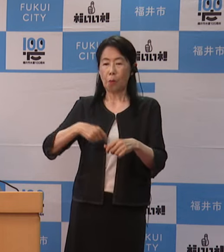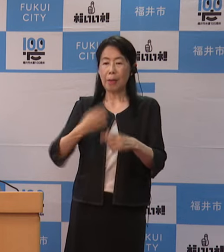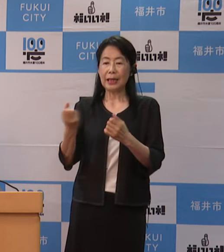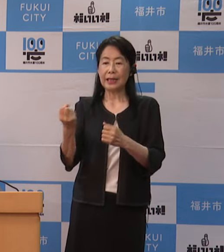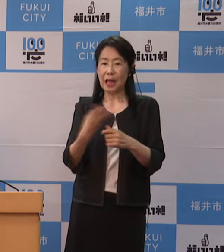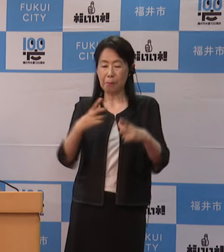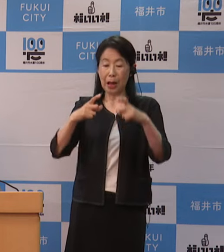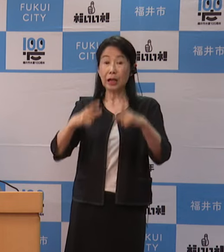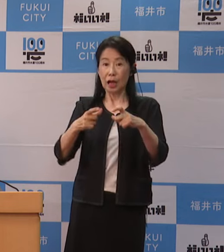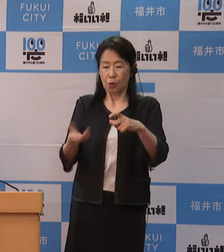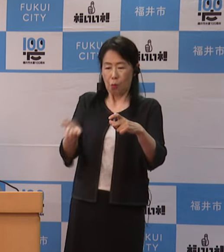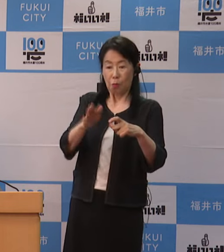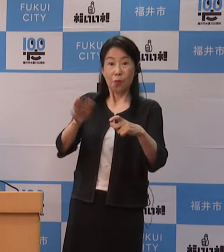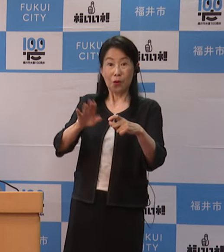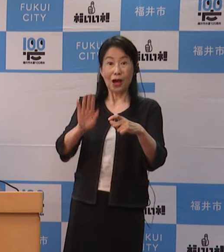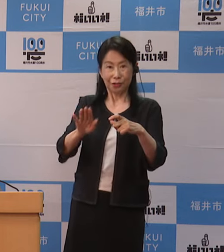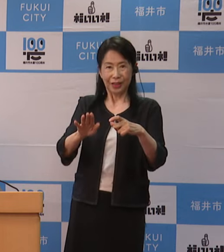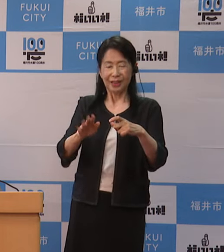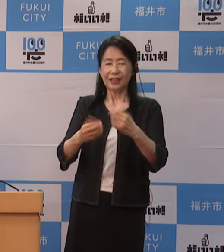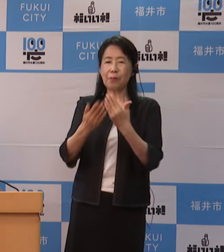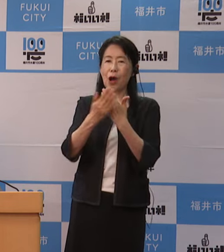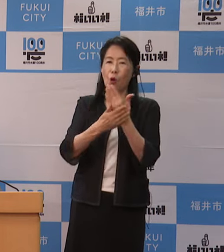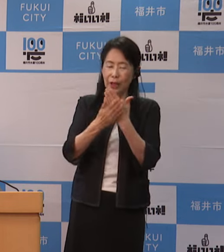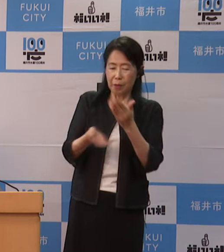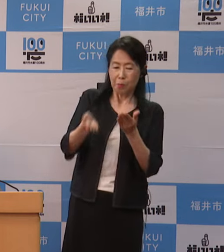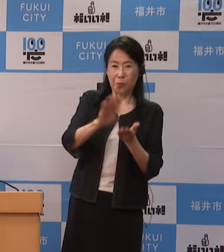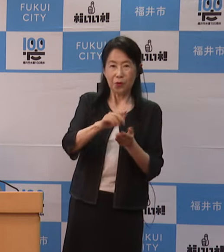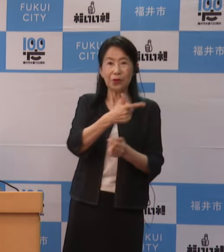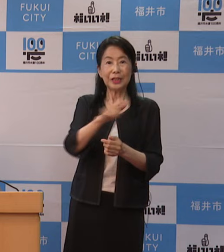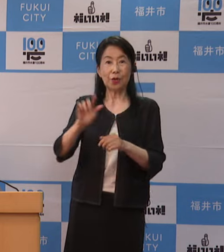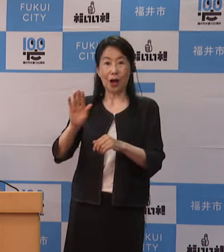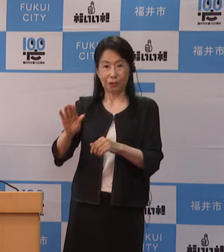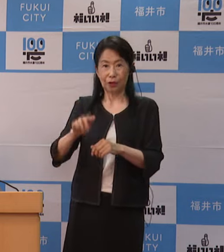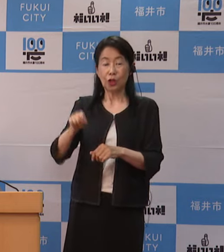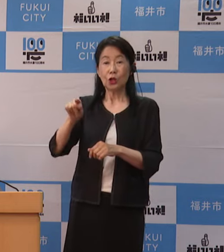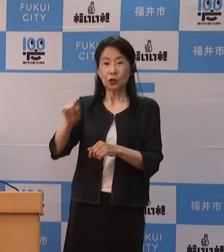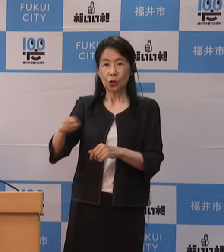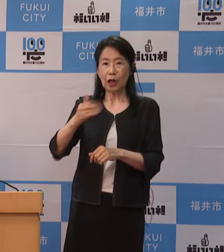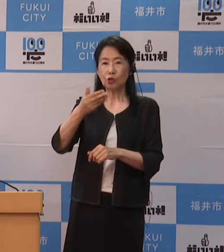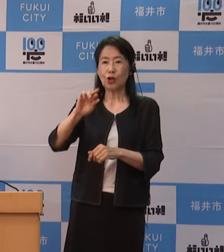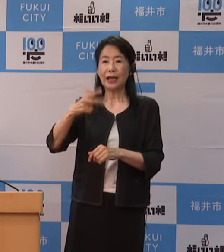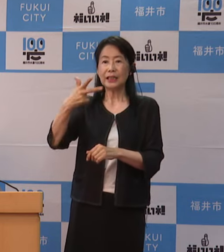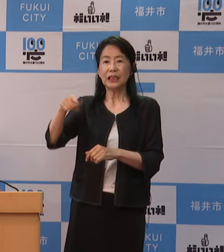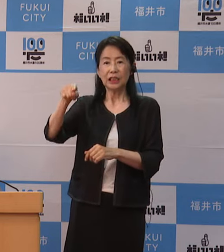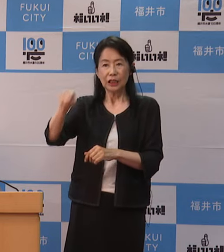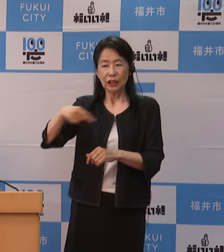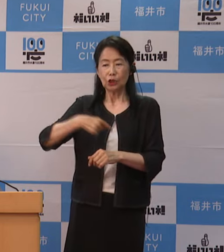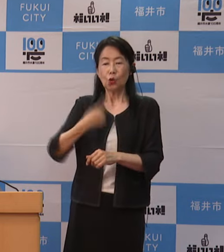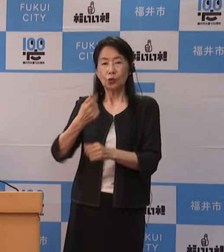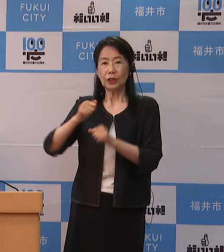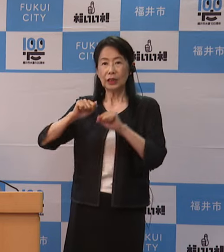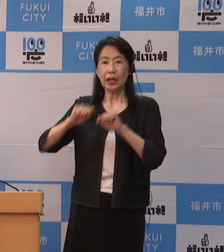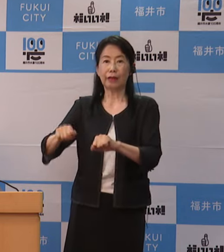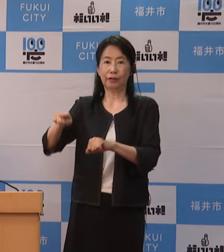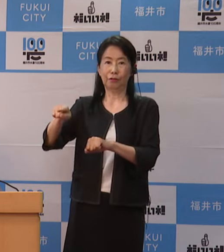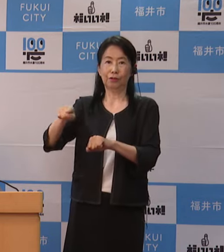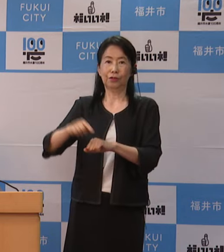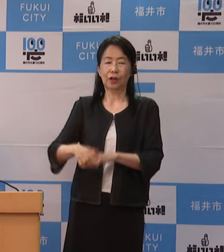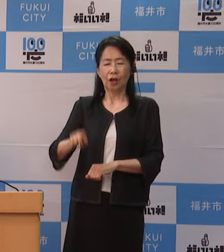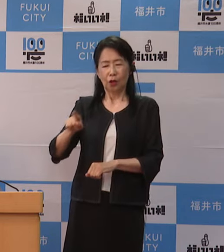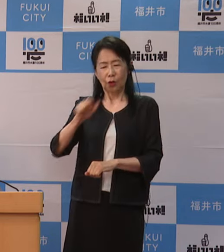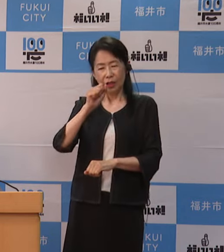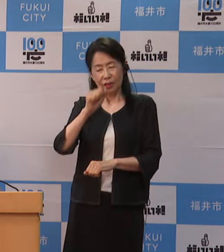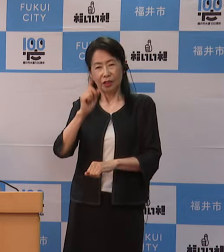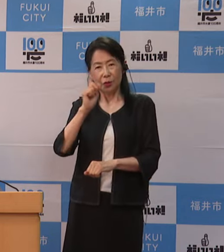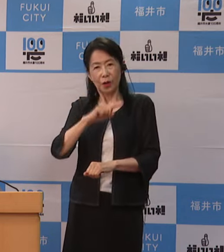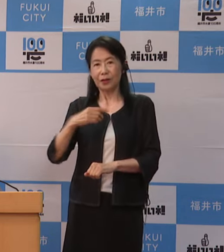今やっていますよね、保険の紐付けやったりいろんなことやって、それをですね実は市独自でやっているということ、これはいいのか悪い